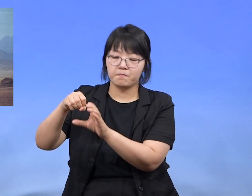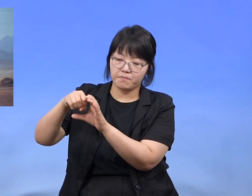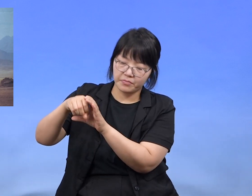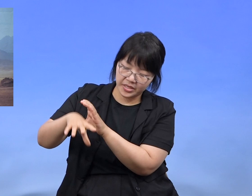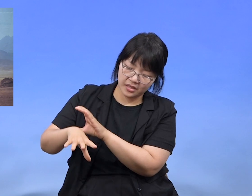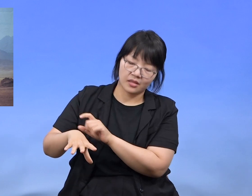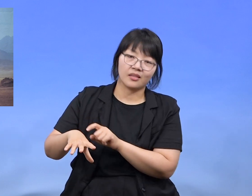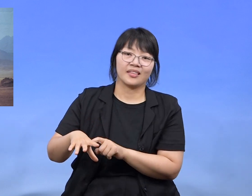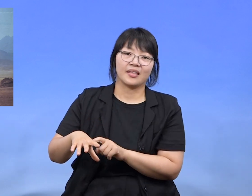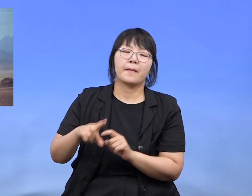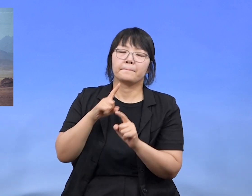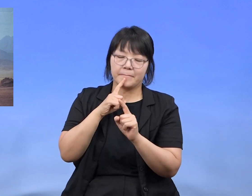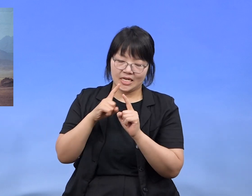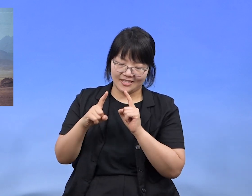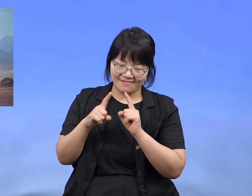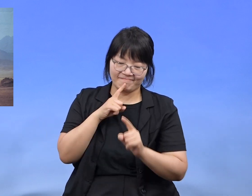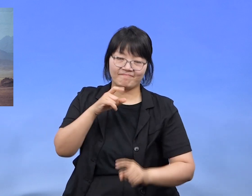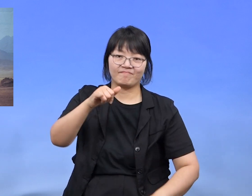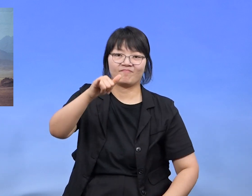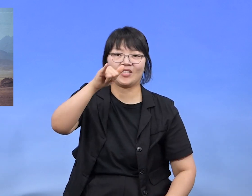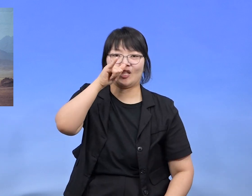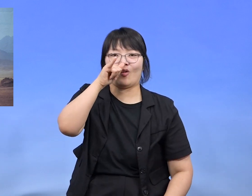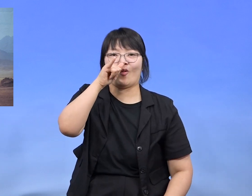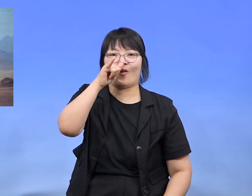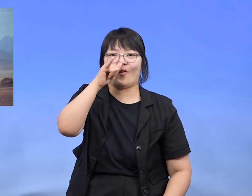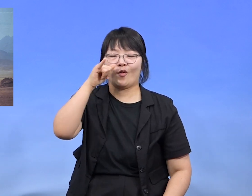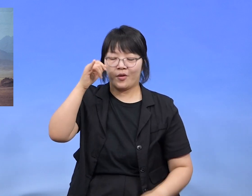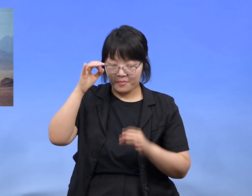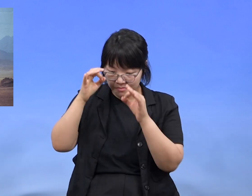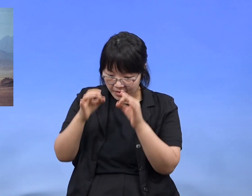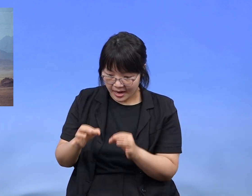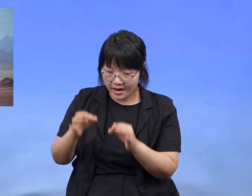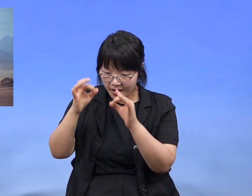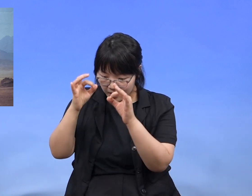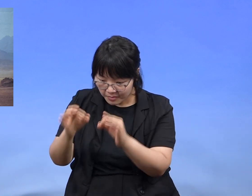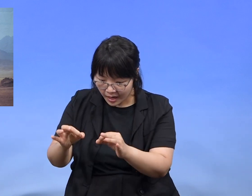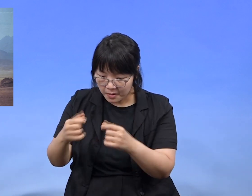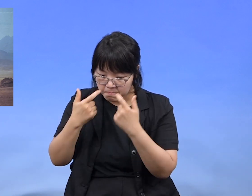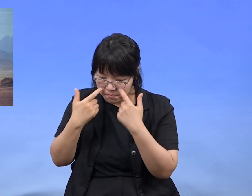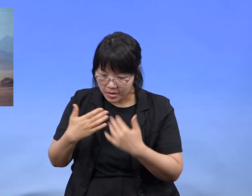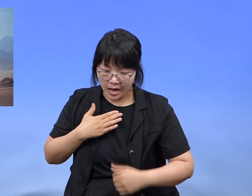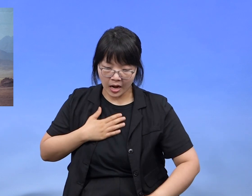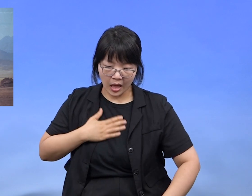등이고 내 길의 빛이라고, 내 발의 등이고 내 길의 빛이라고.